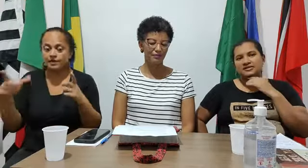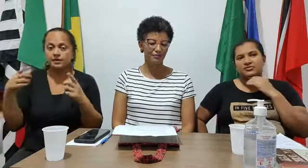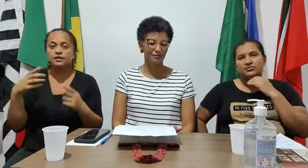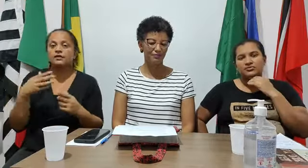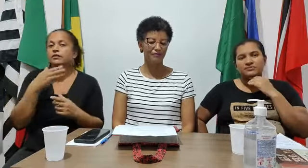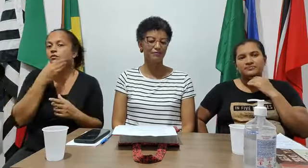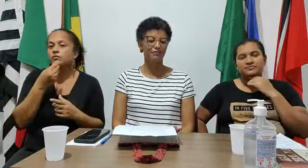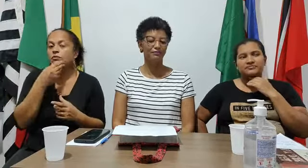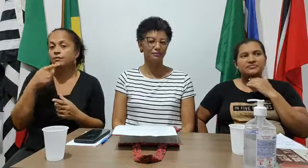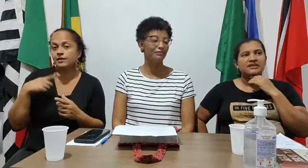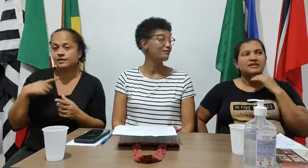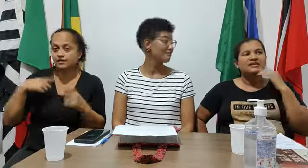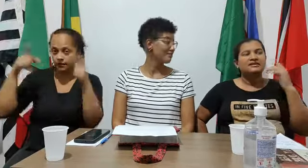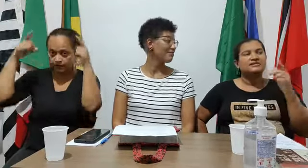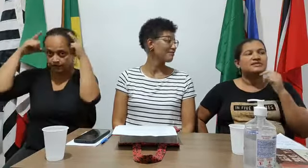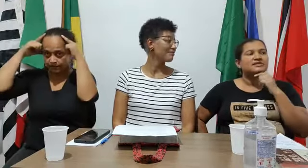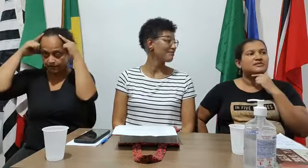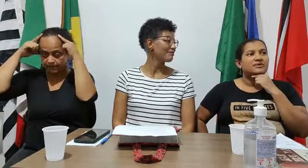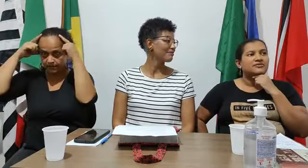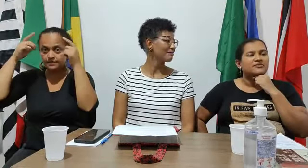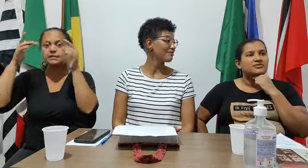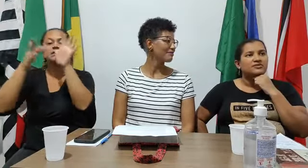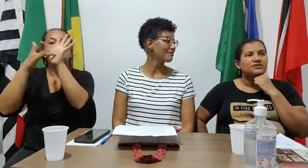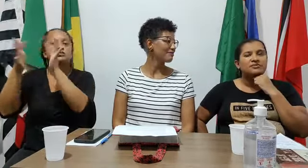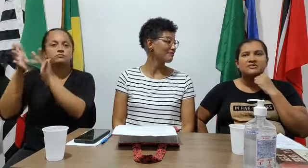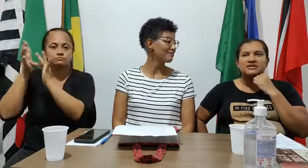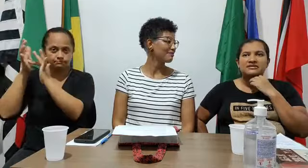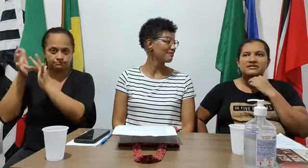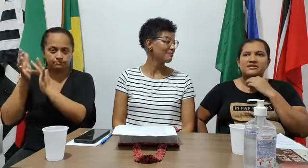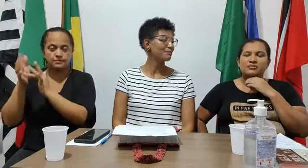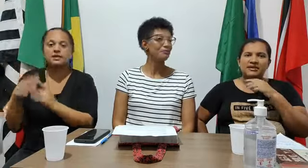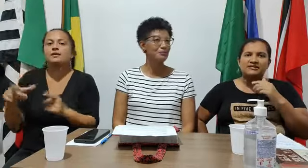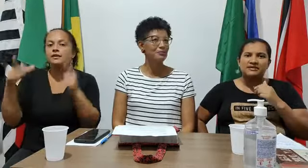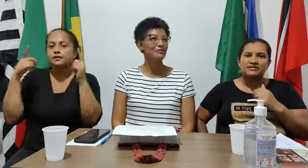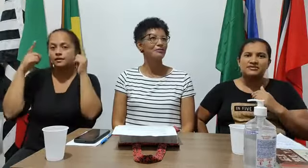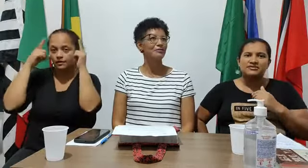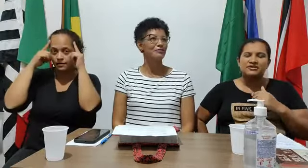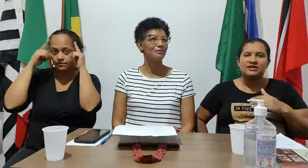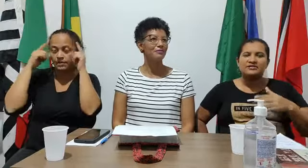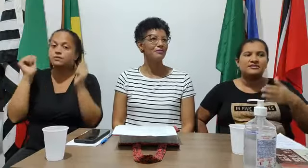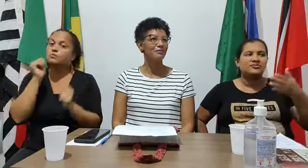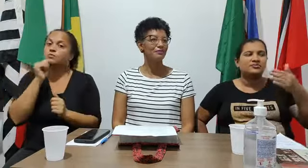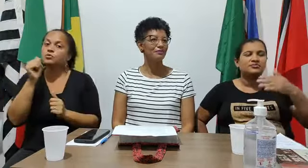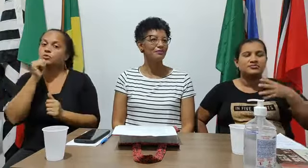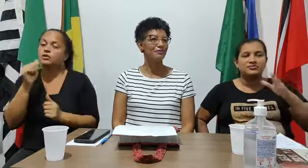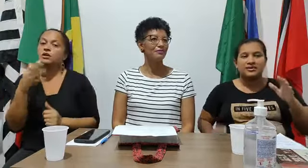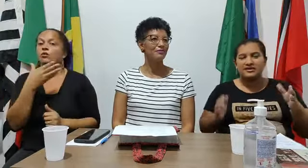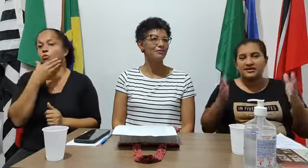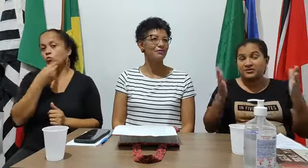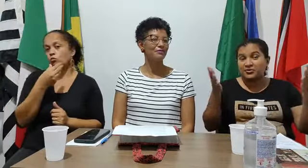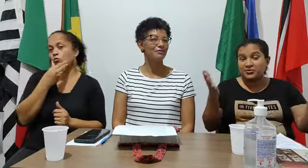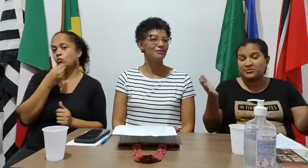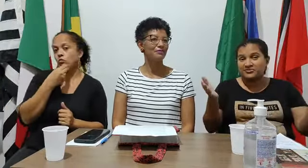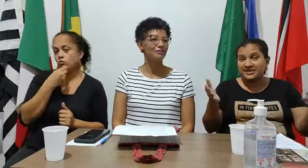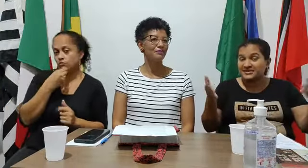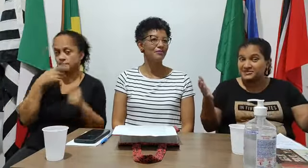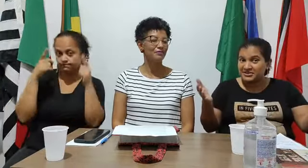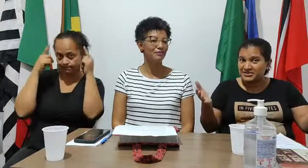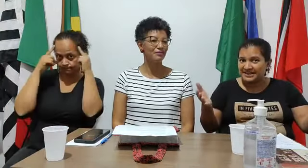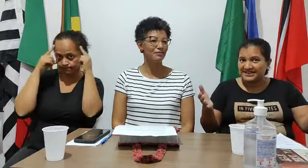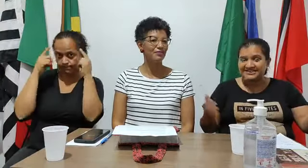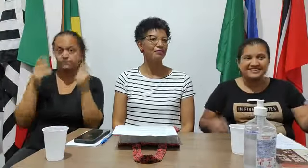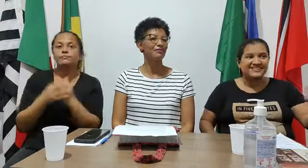Cristo é Deus. Então, essa semana eu estava escutando uma ministração bem interessante, né? Então,